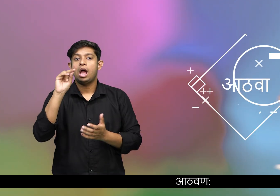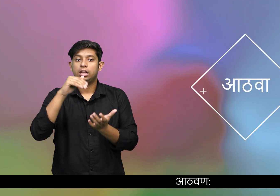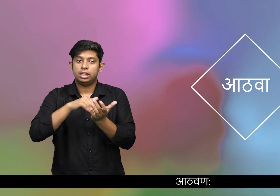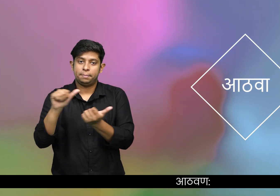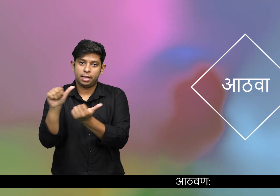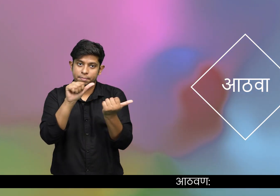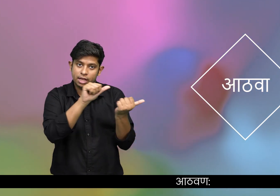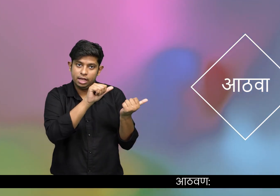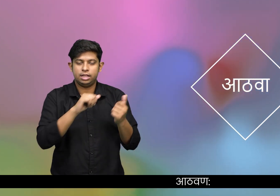आठवण